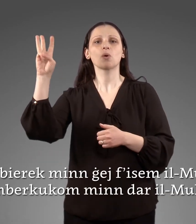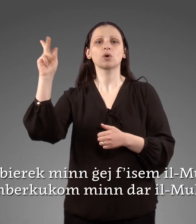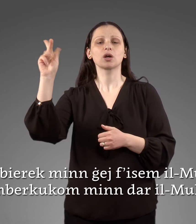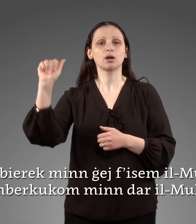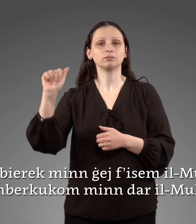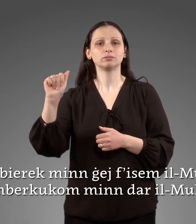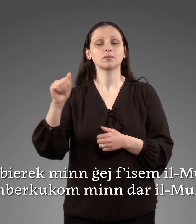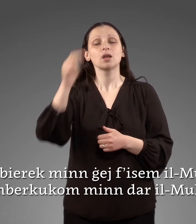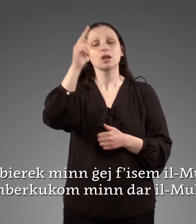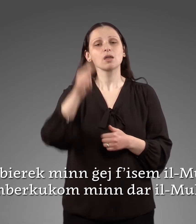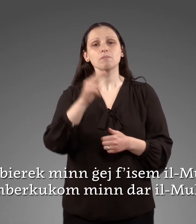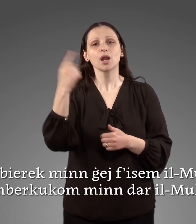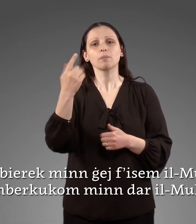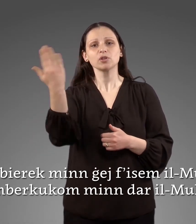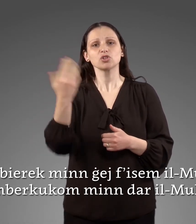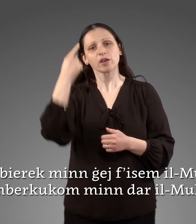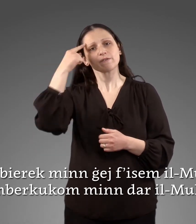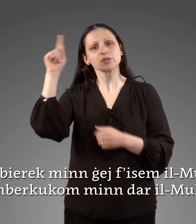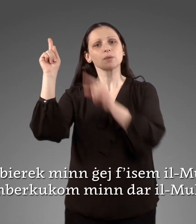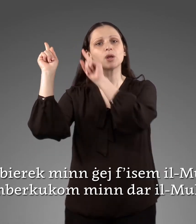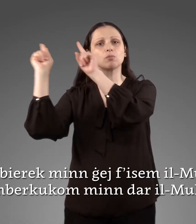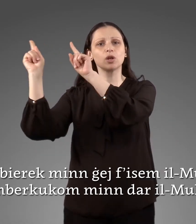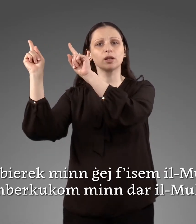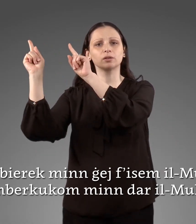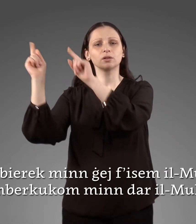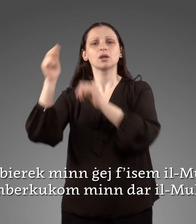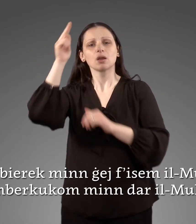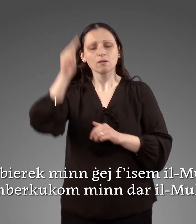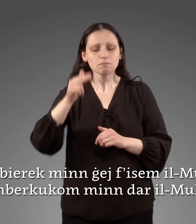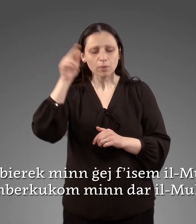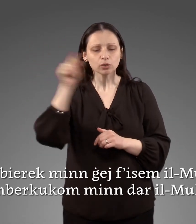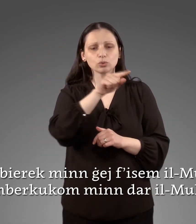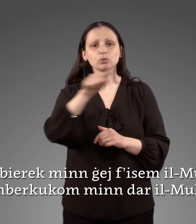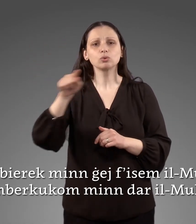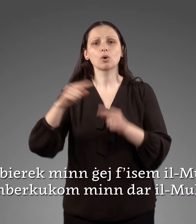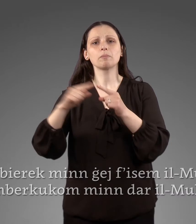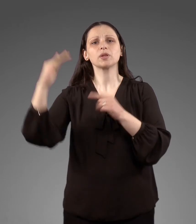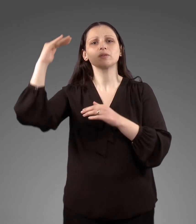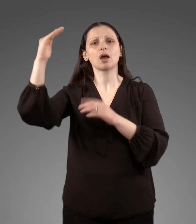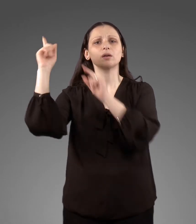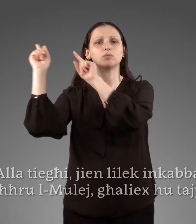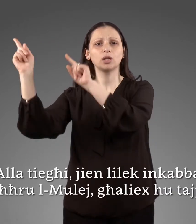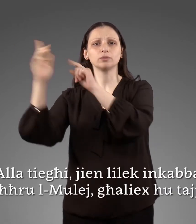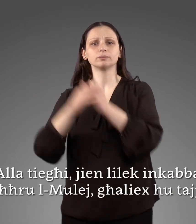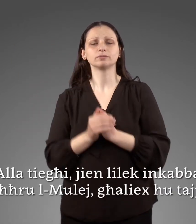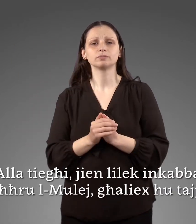Imbierak minġejfisem il-mulej, imberkukum min dar il-mulej All-ħġie